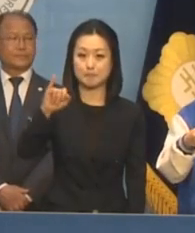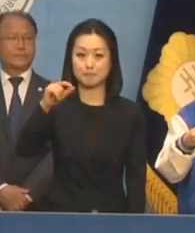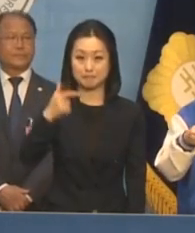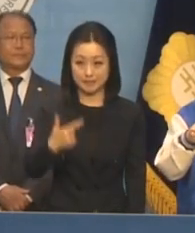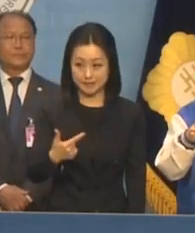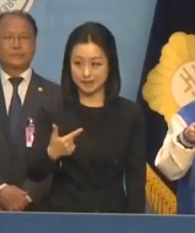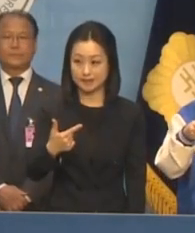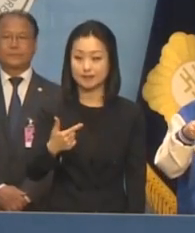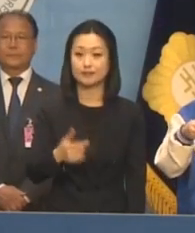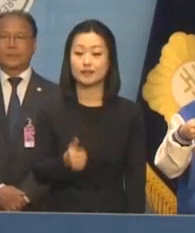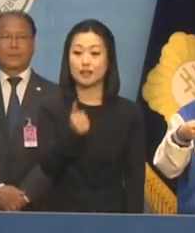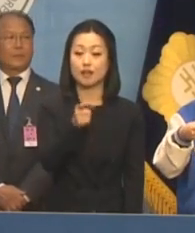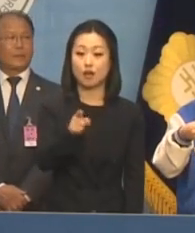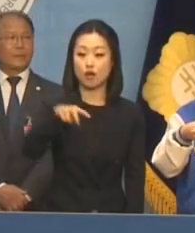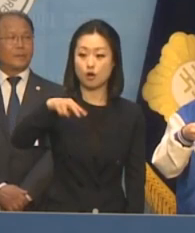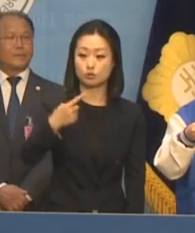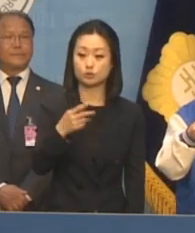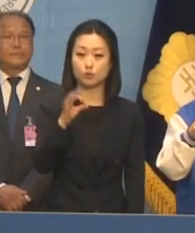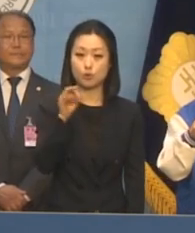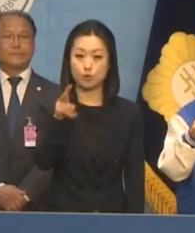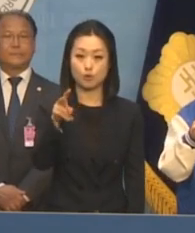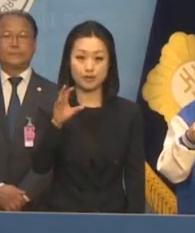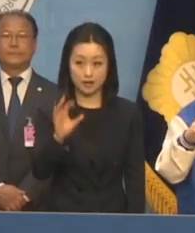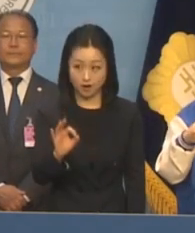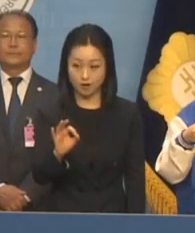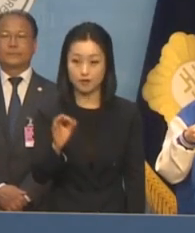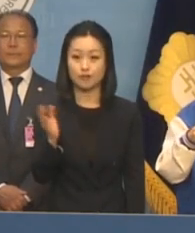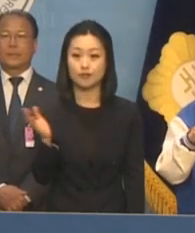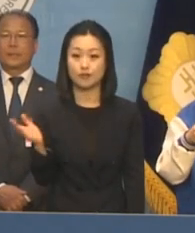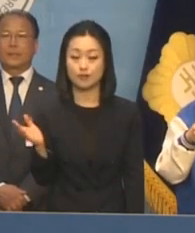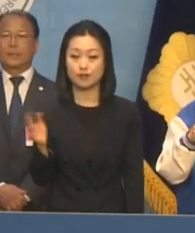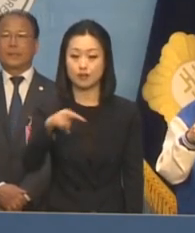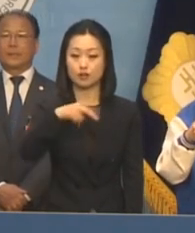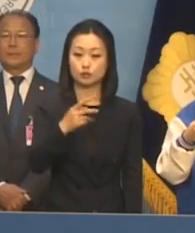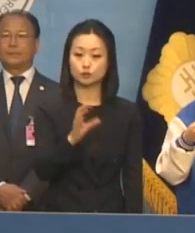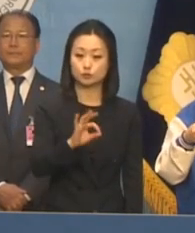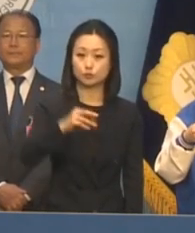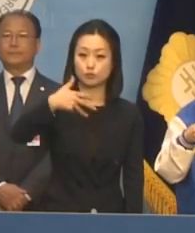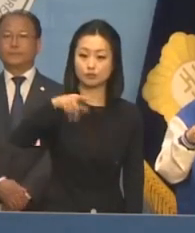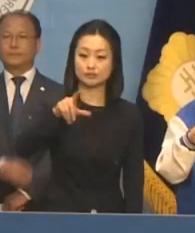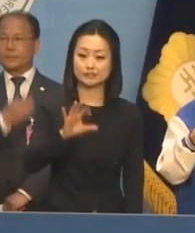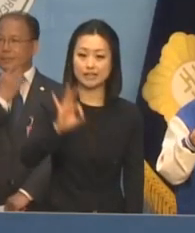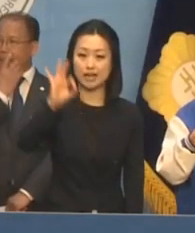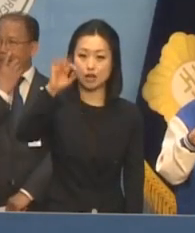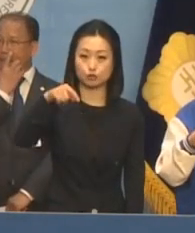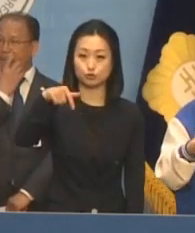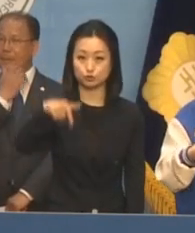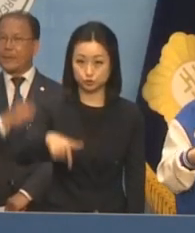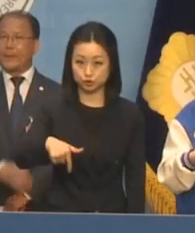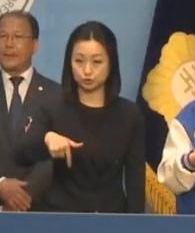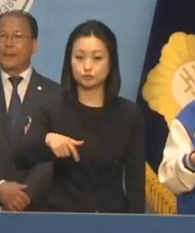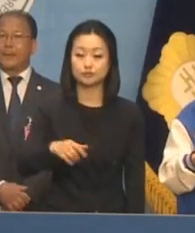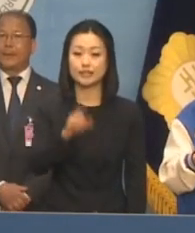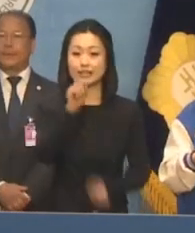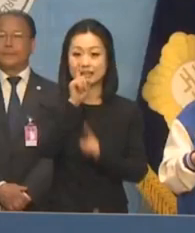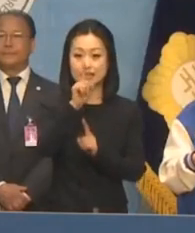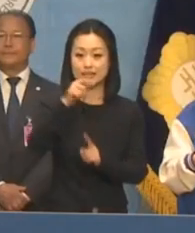오셨습니다 허소영 후보님 오셨습니다 송창욱 후보님 오셨습니다